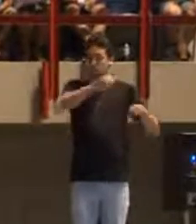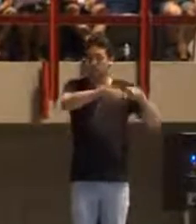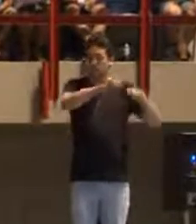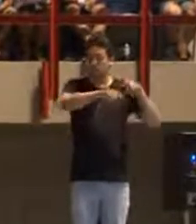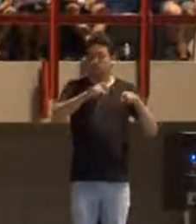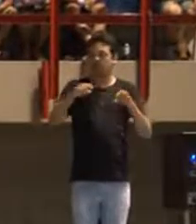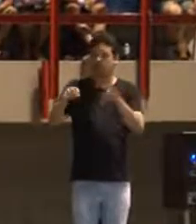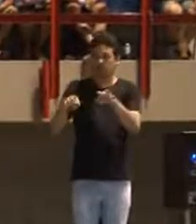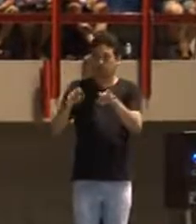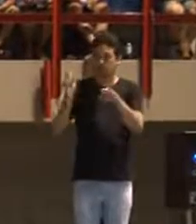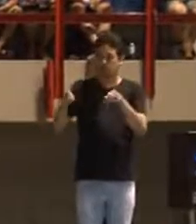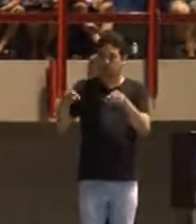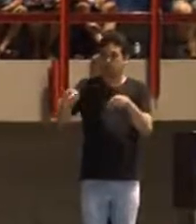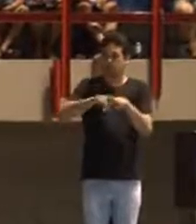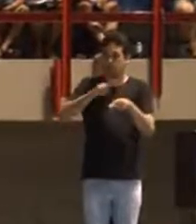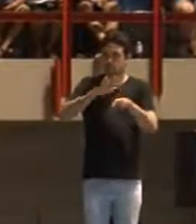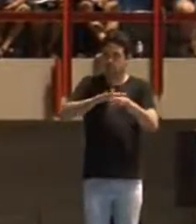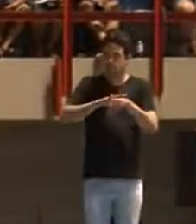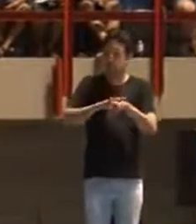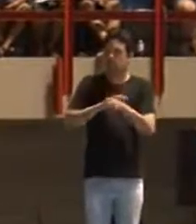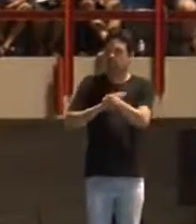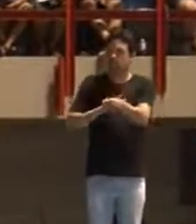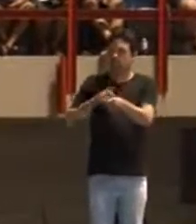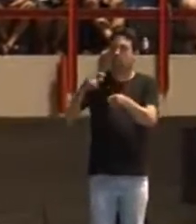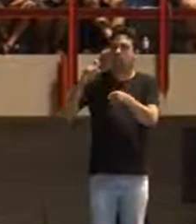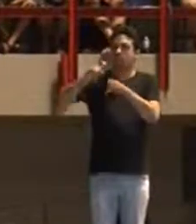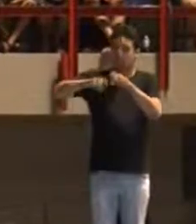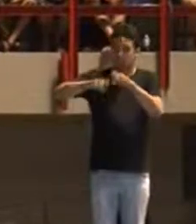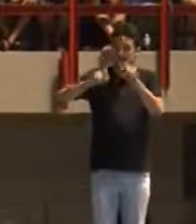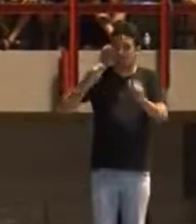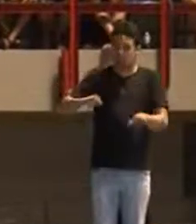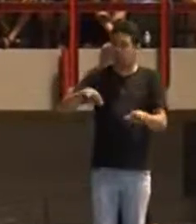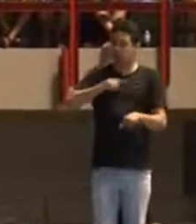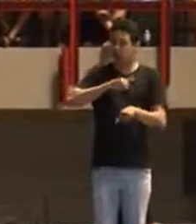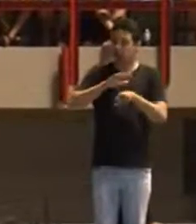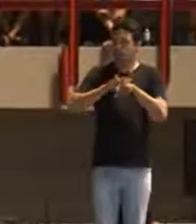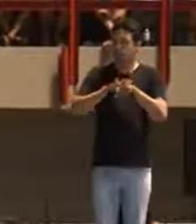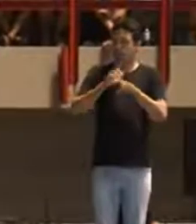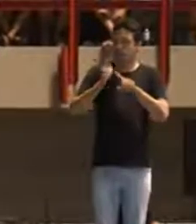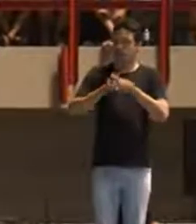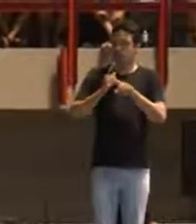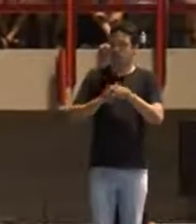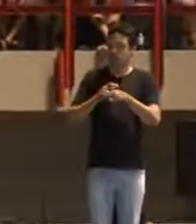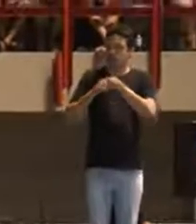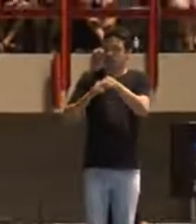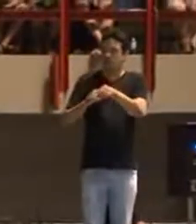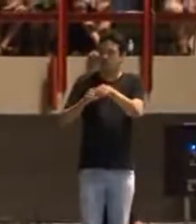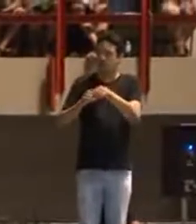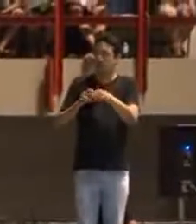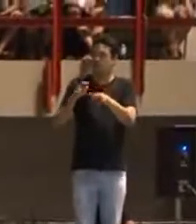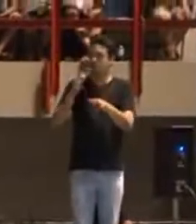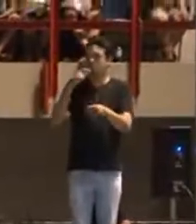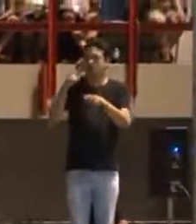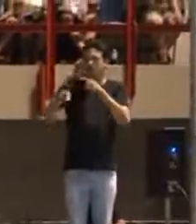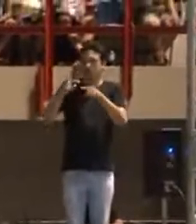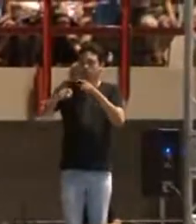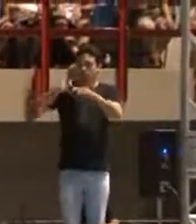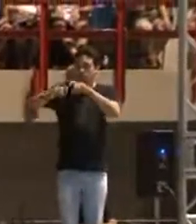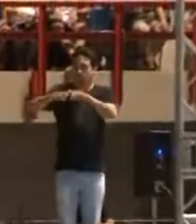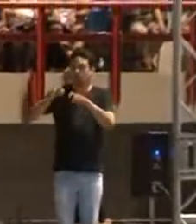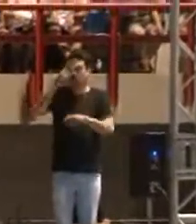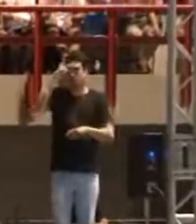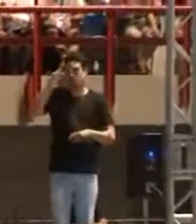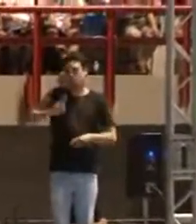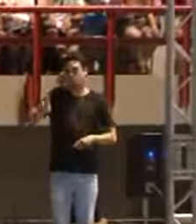pode vaginal? Pode. Pode anal? Esse é que pode mesmo. Porque o ânus, ele não foi feito para sexo. Mas a negada